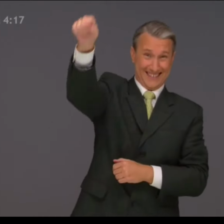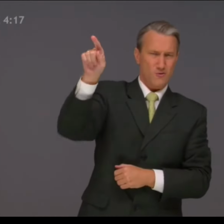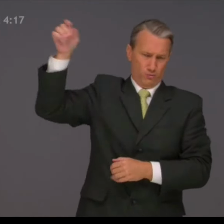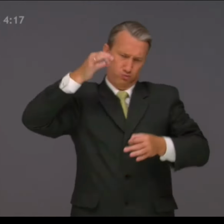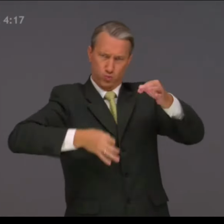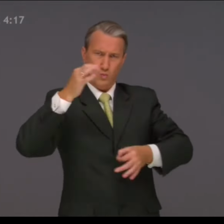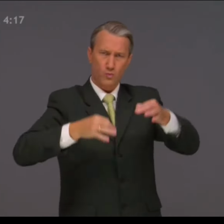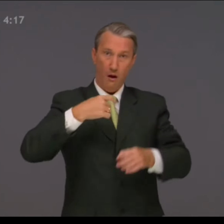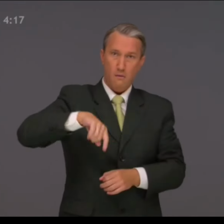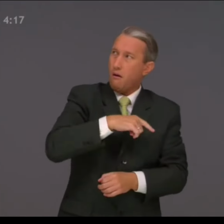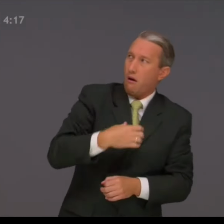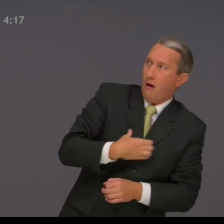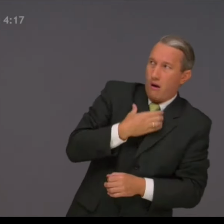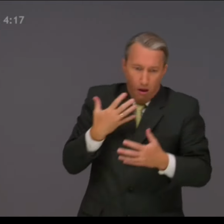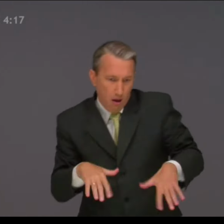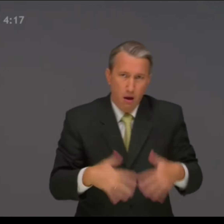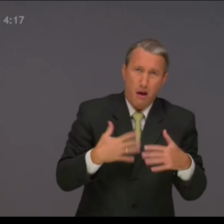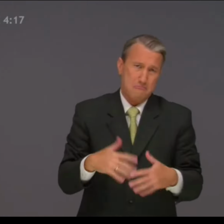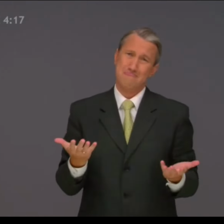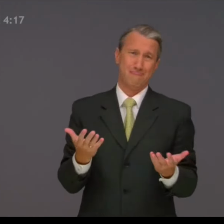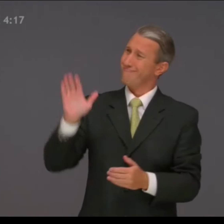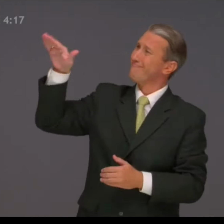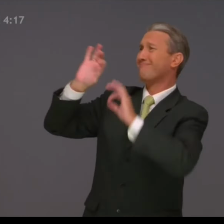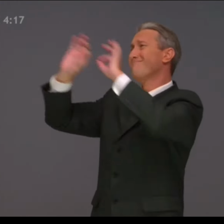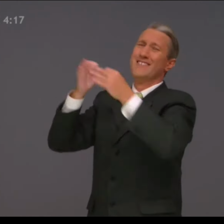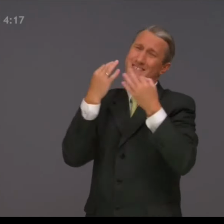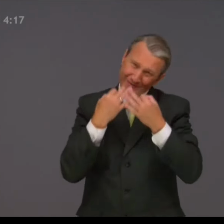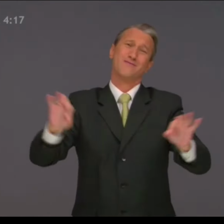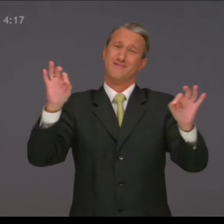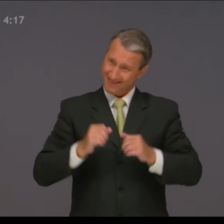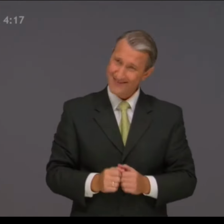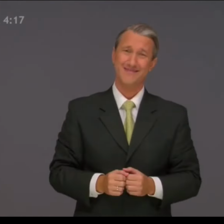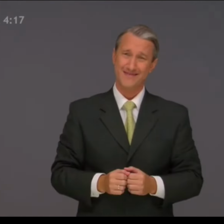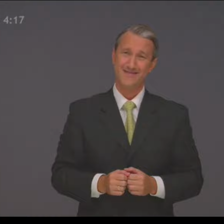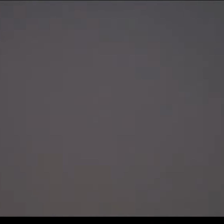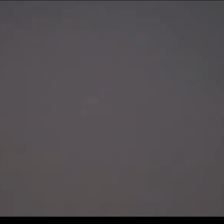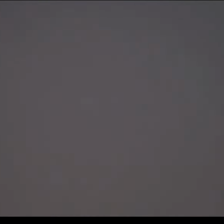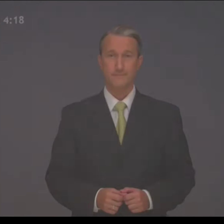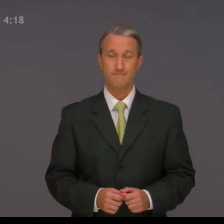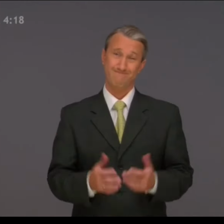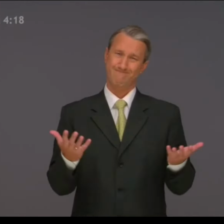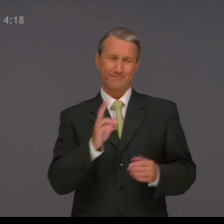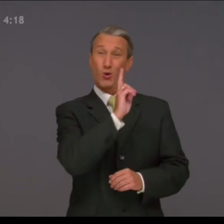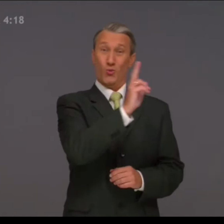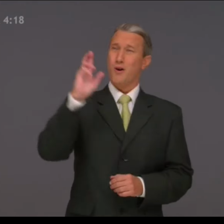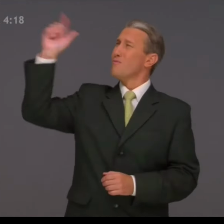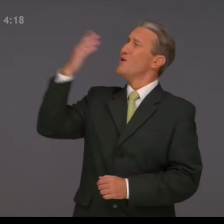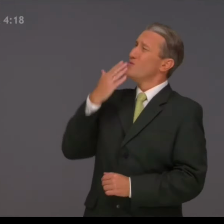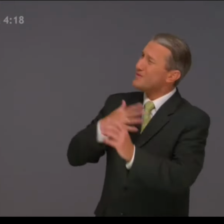Şu kamera ne derse 0,35 gram 4,5 milimetre. 250 adet var. Şöyle 500